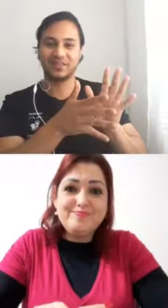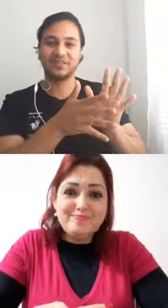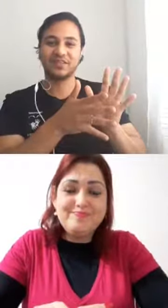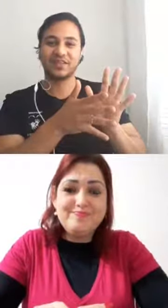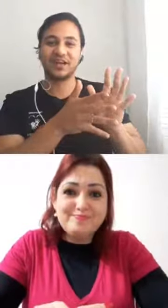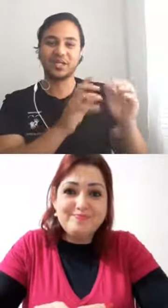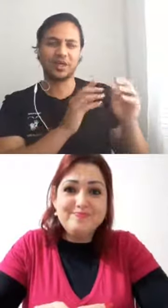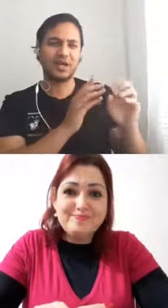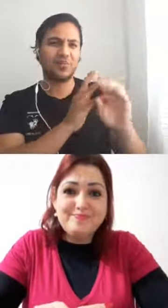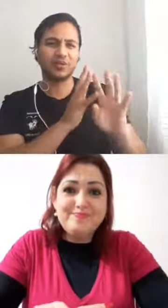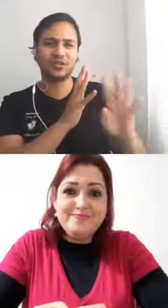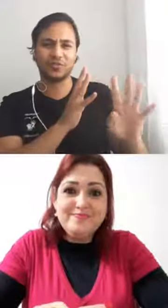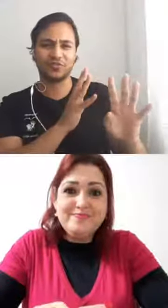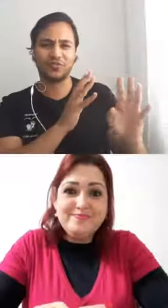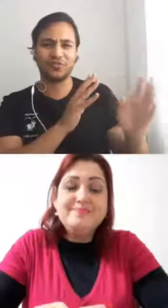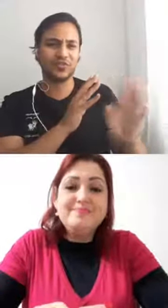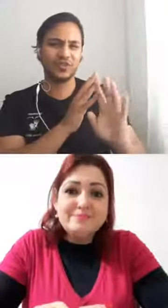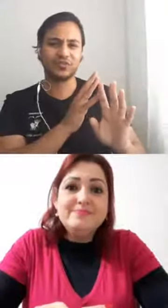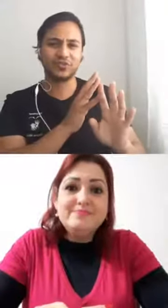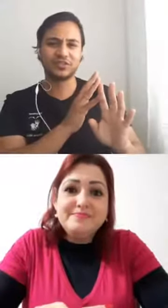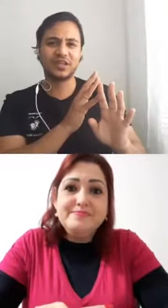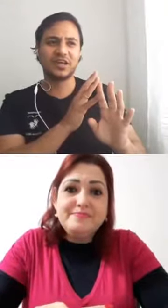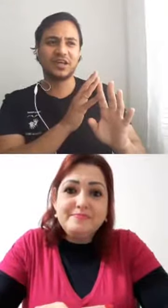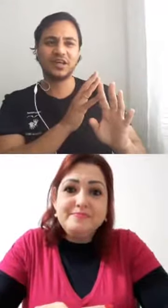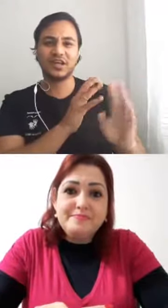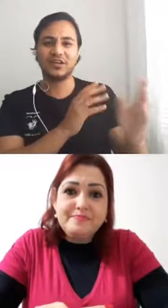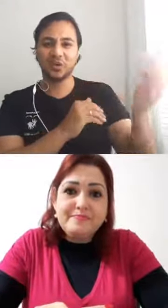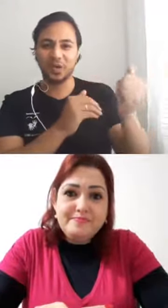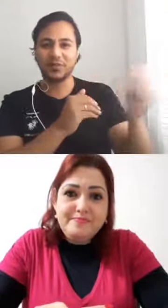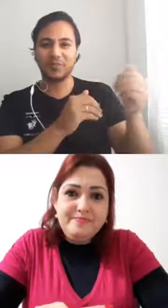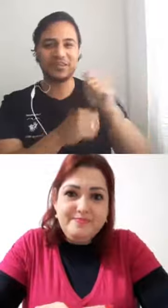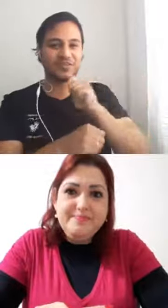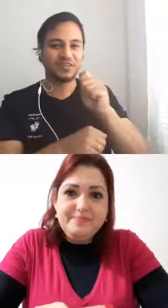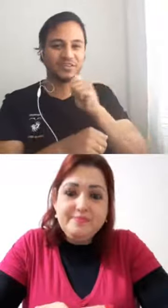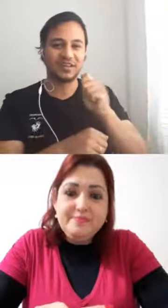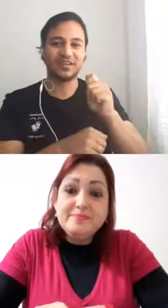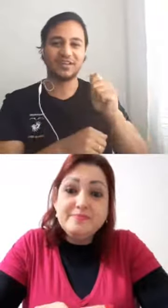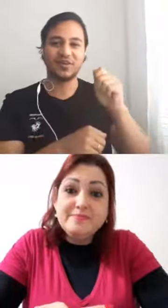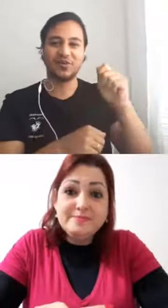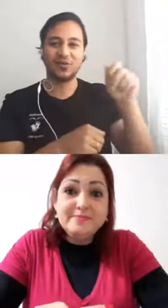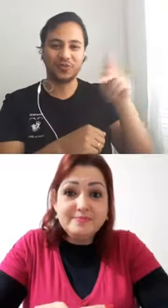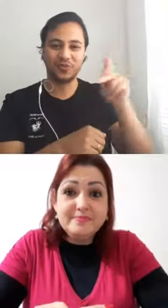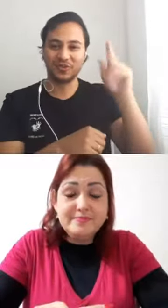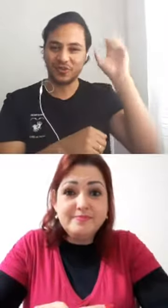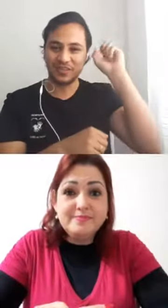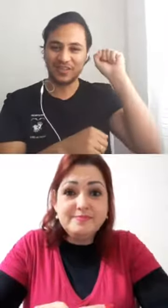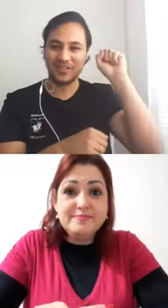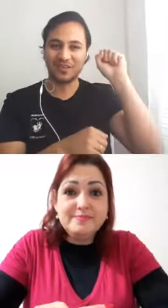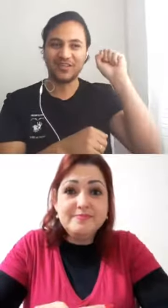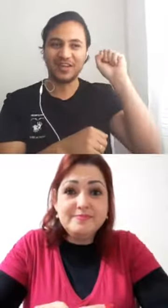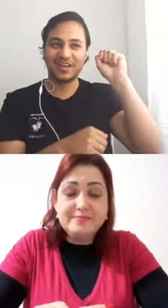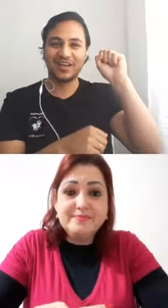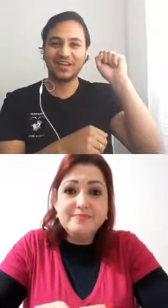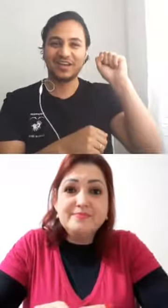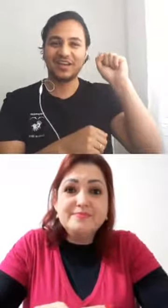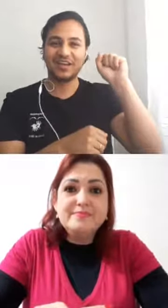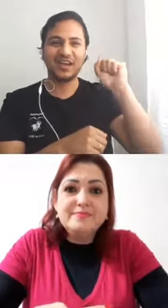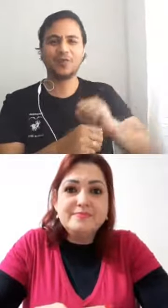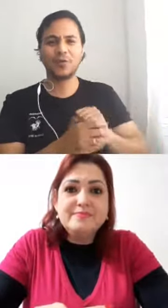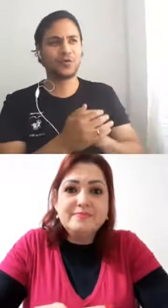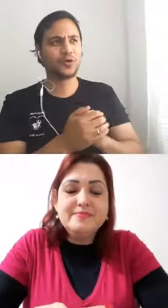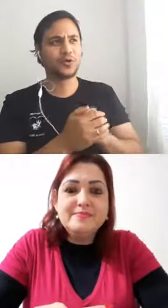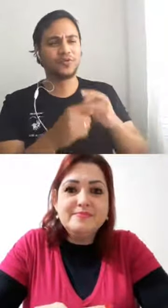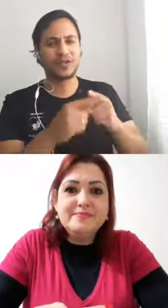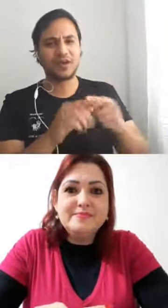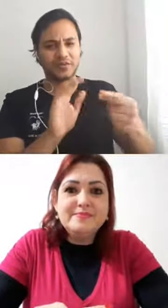Libras. Aí tinha lá um monte de professores ouvintes, surdos, e eles foram chamando para entrevista, né, o professor ouvinte de Libras, e ele